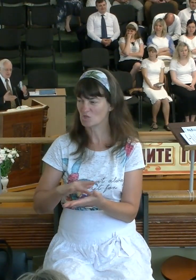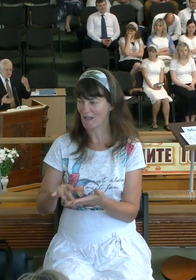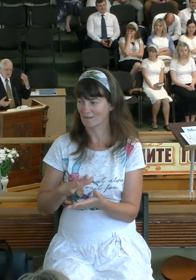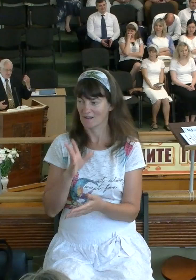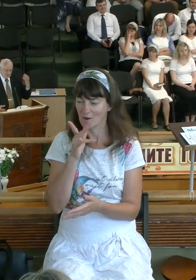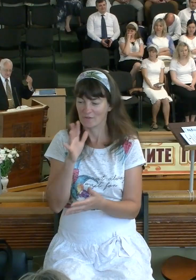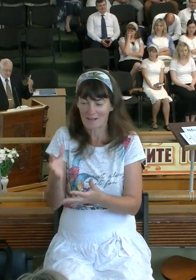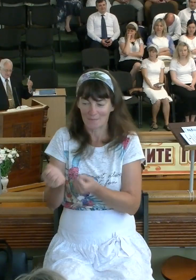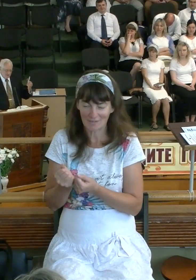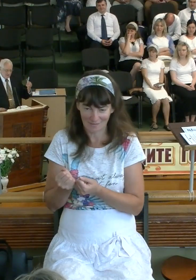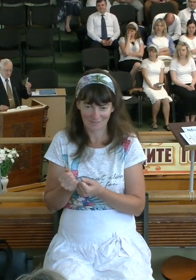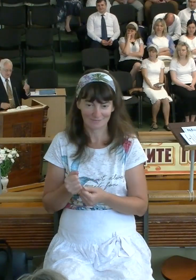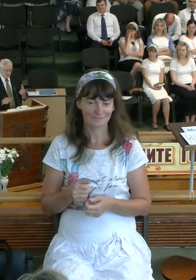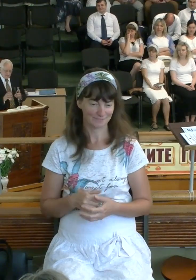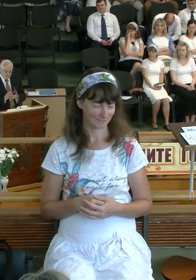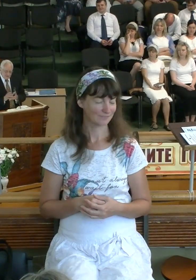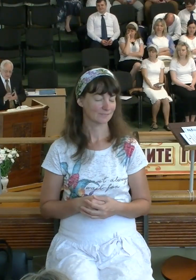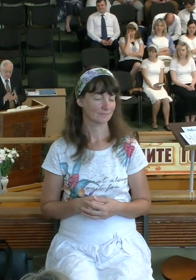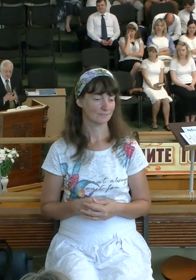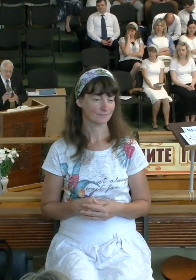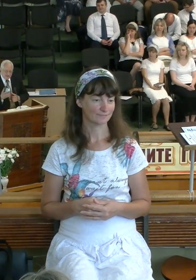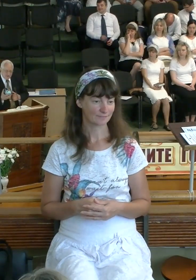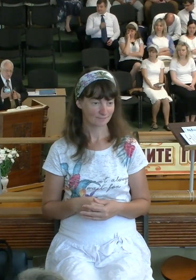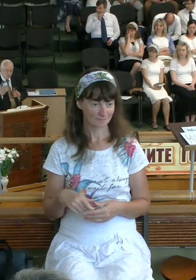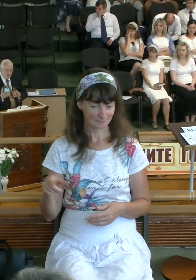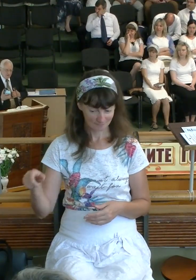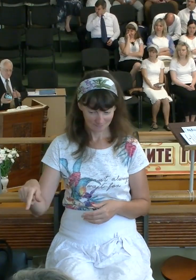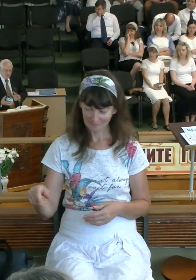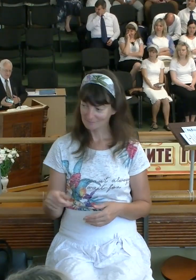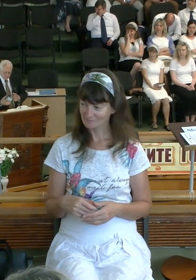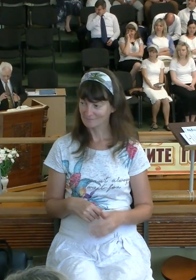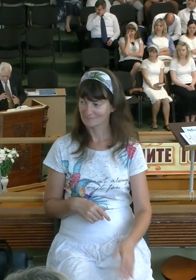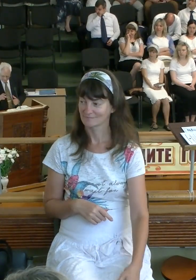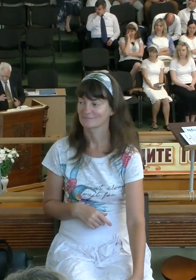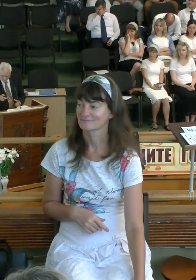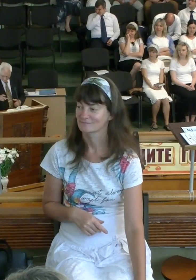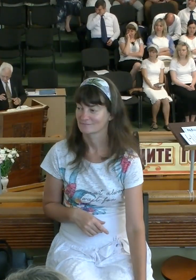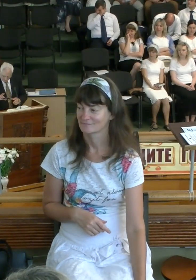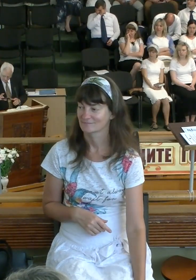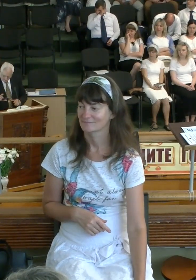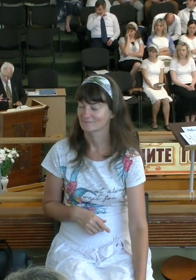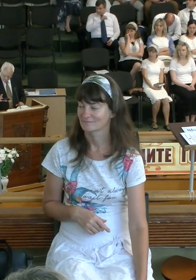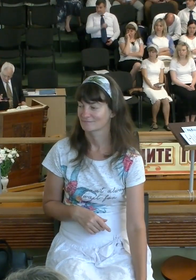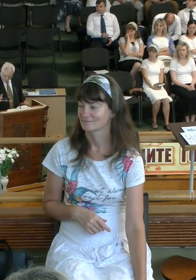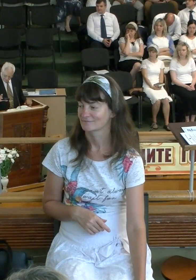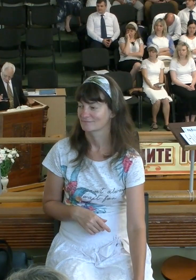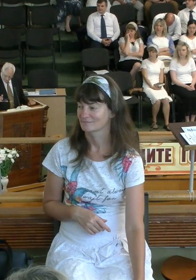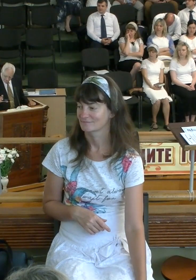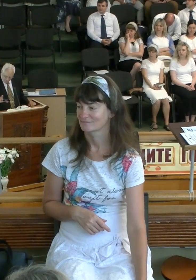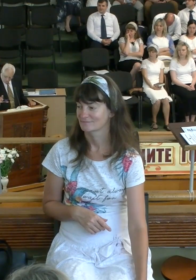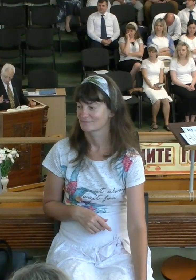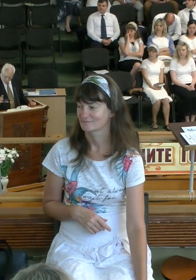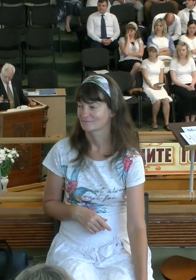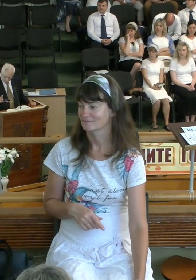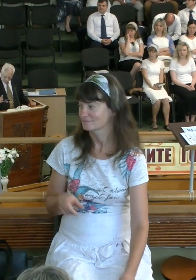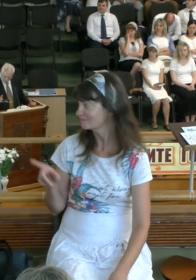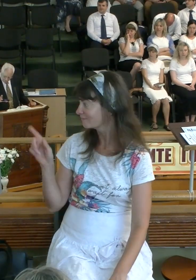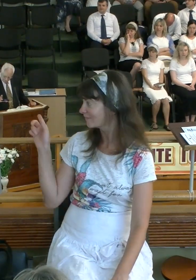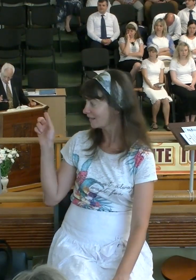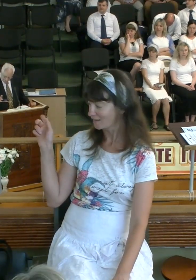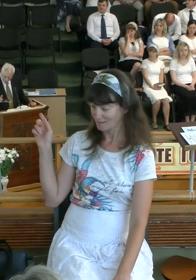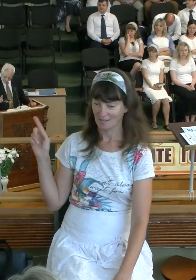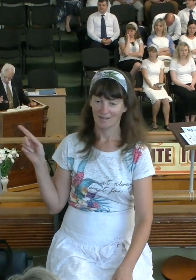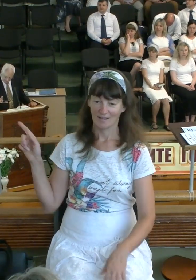точно такие же диски, но на них совершенно другое написано. У меня диск, это на книгу